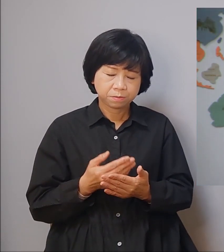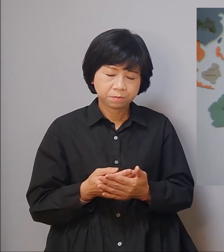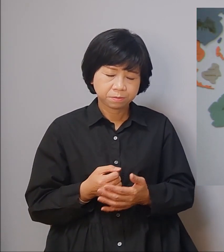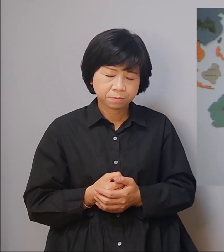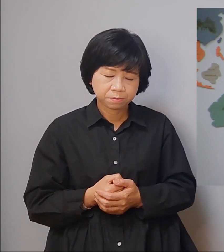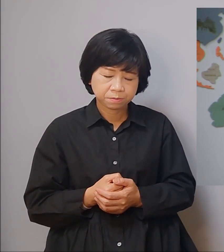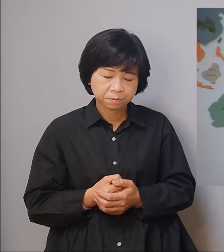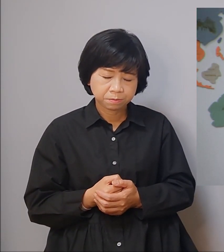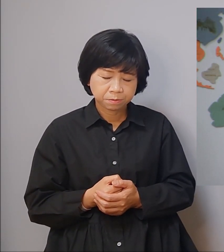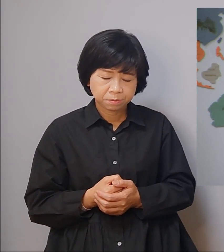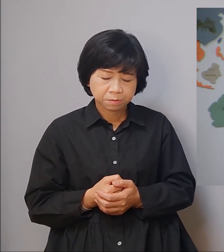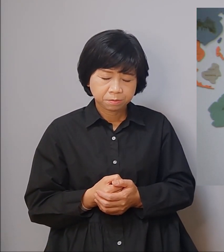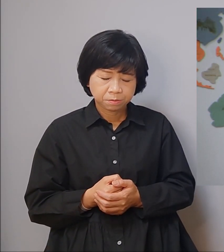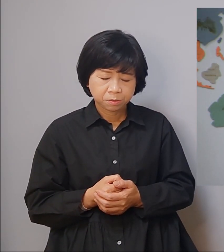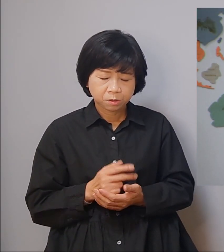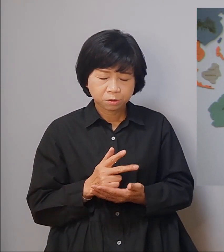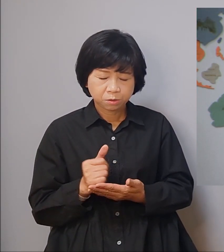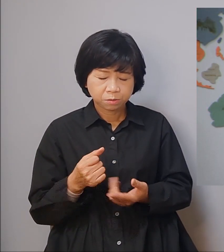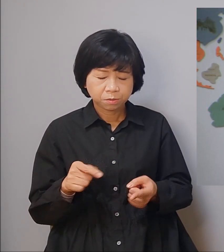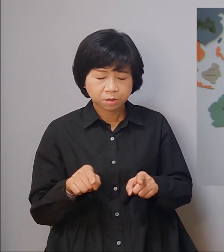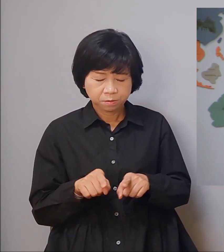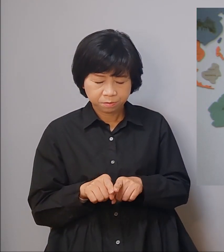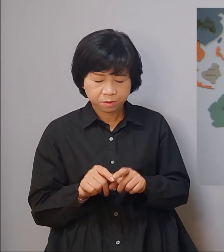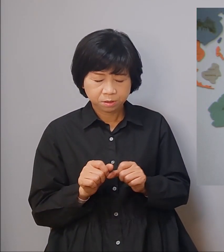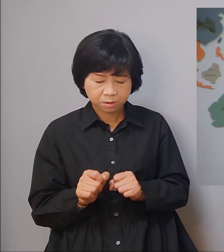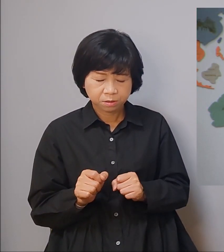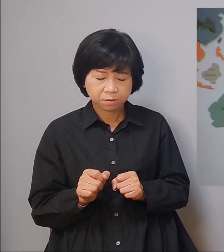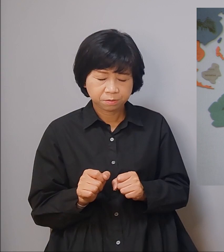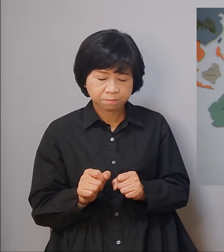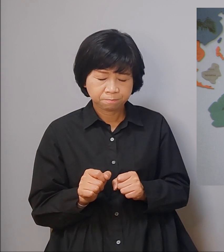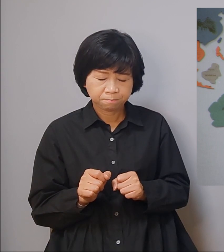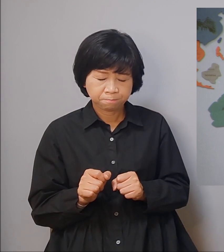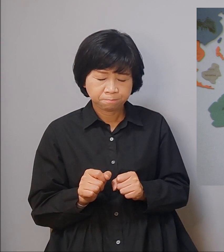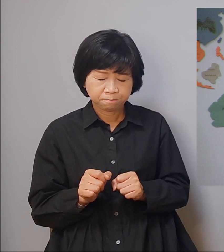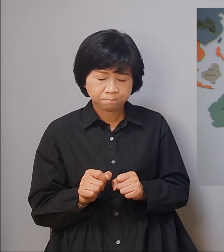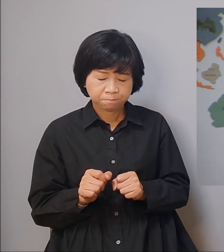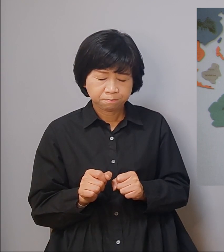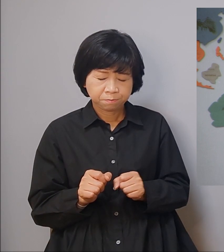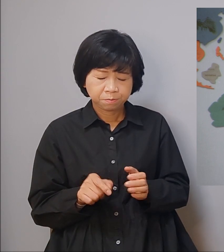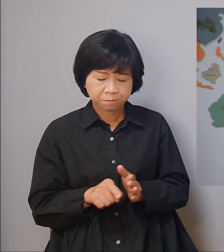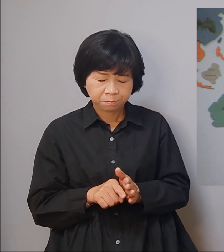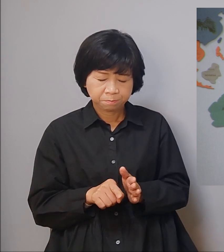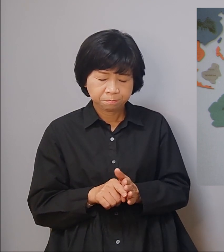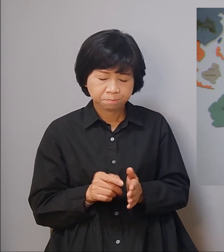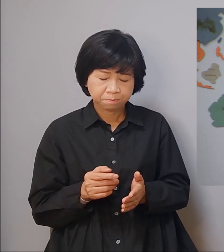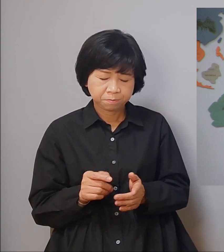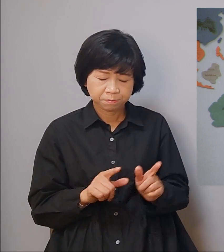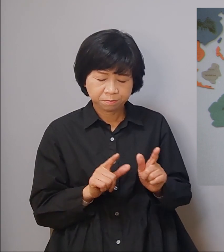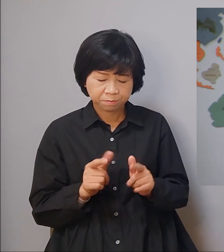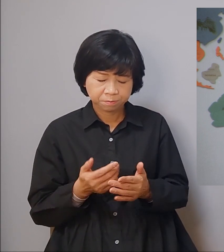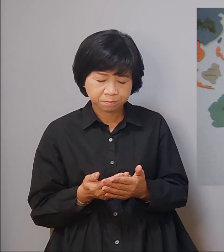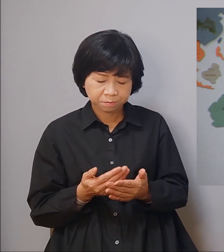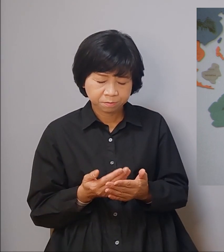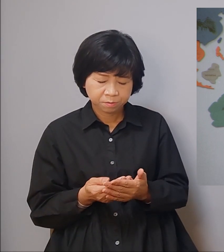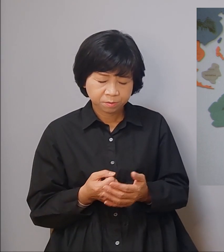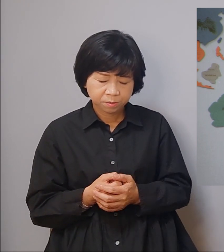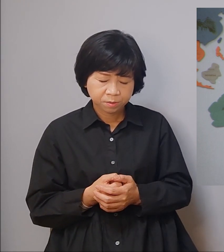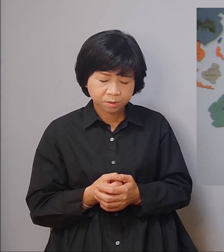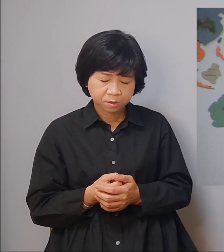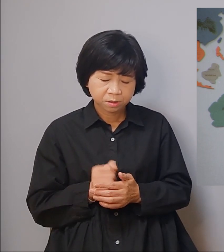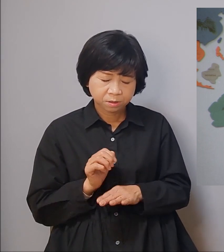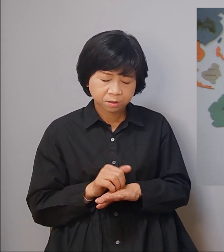함께 하신 하나님을 바라보고 힘낼 수 있도록 우리 하나님 도와주시옵소서. 은혜를 부어주시옵소서.